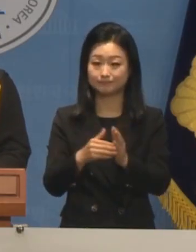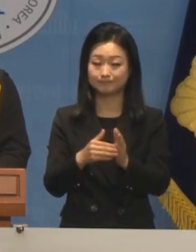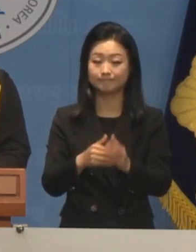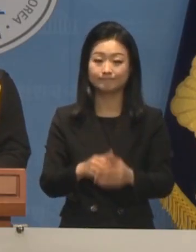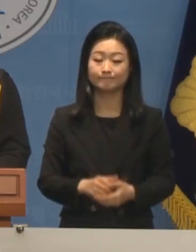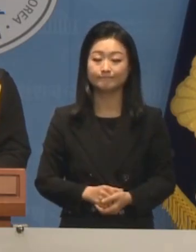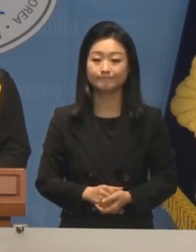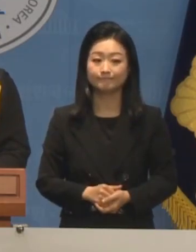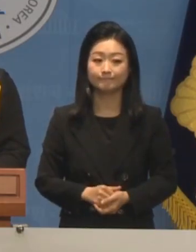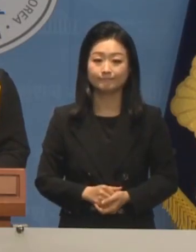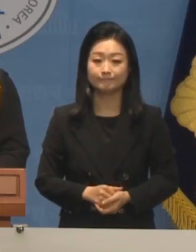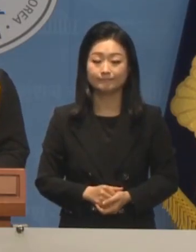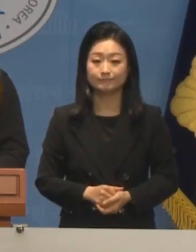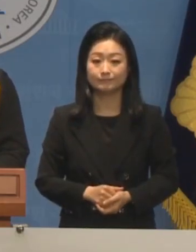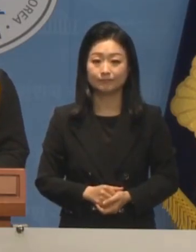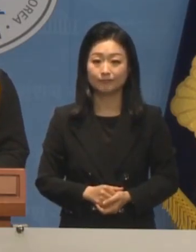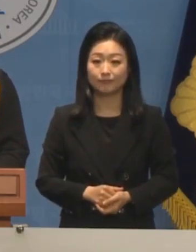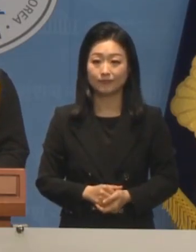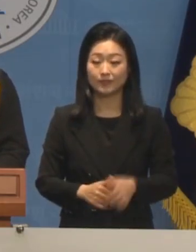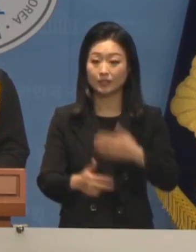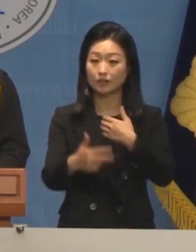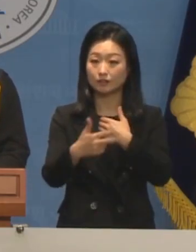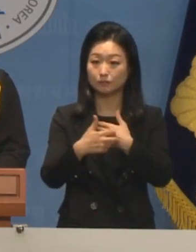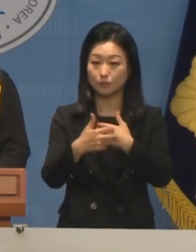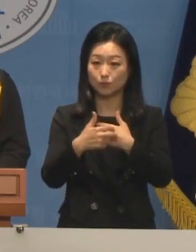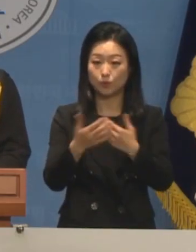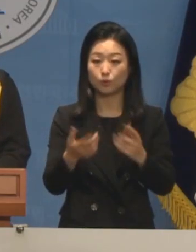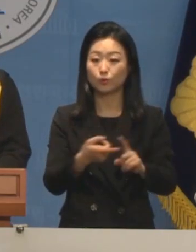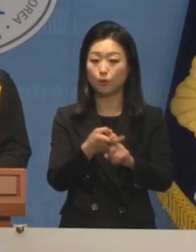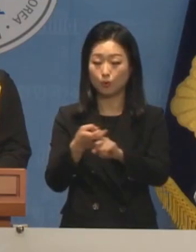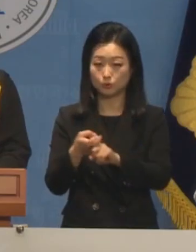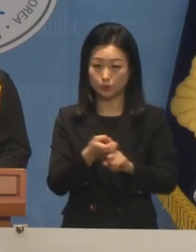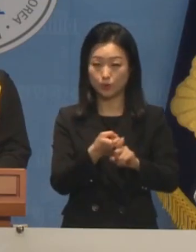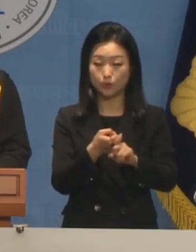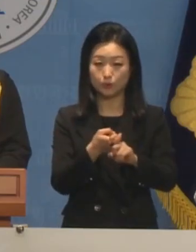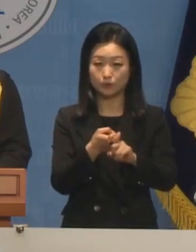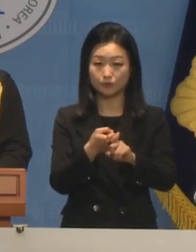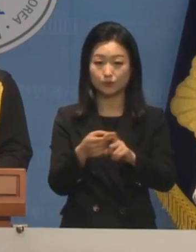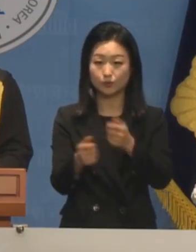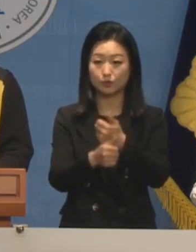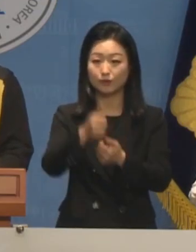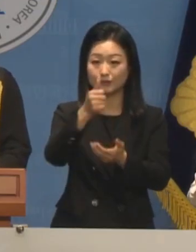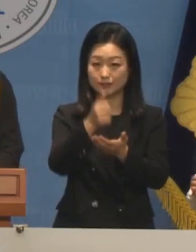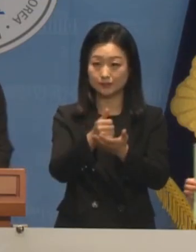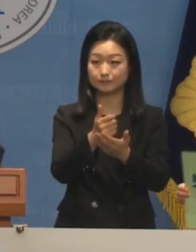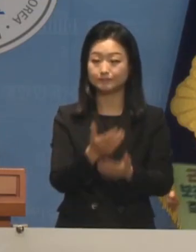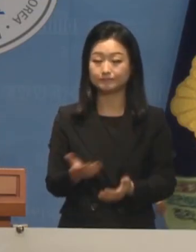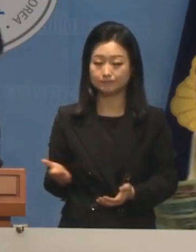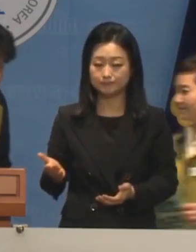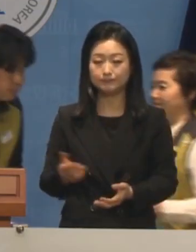참석하셨습니다네 먼저 복원으로 최의선 위원장님의 기자회견 취지 발언을 듣도록